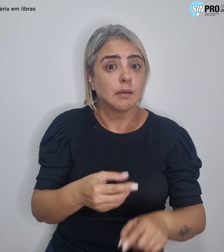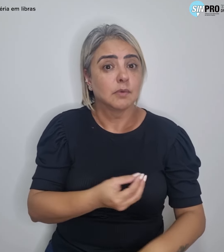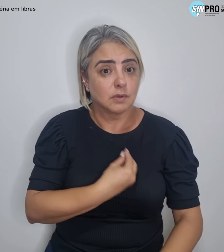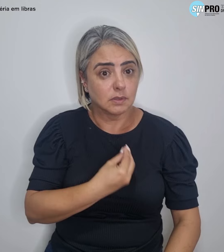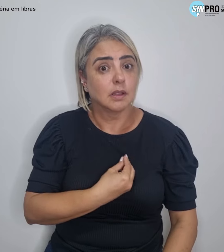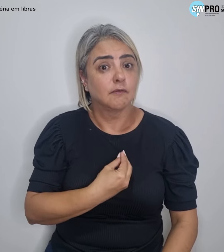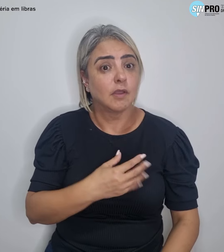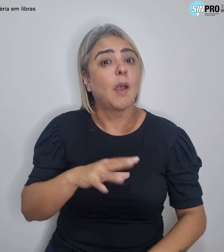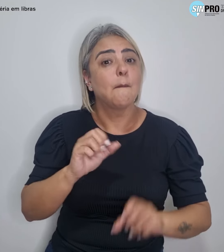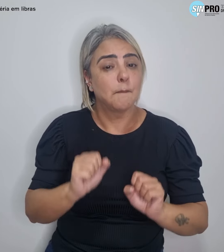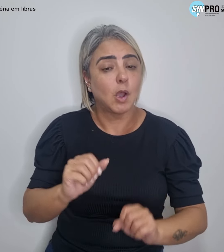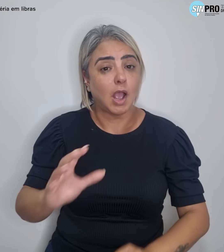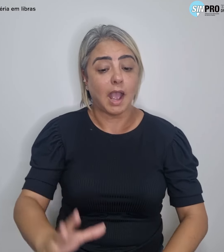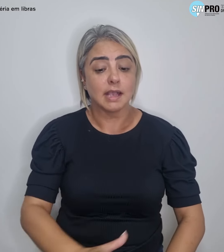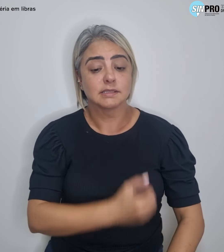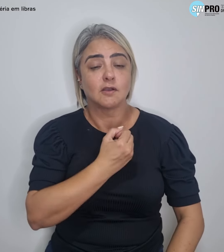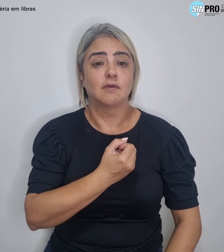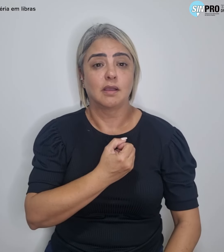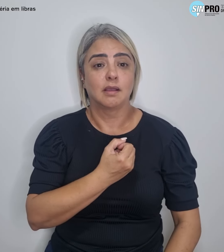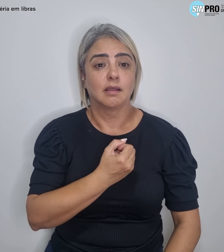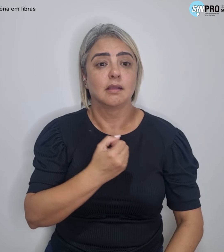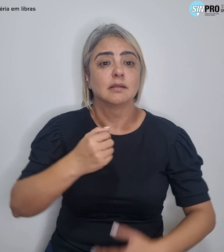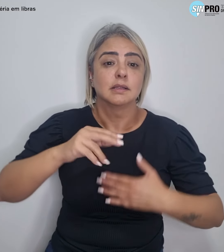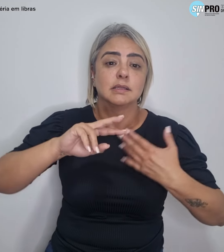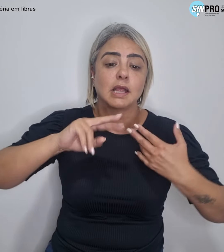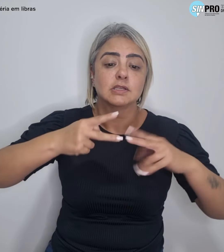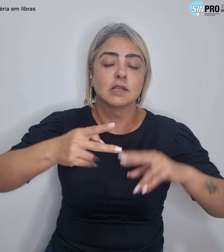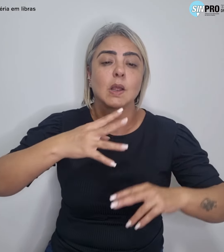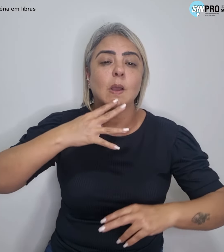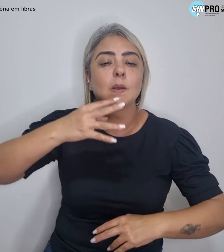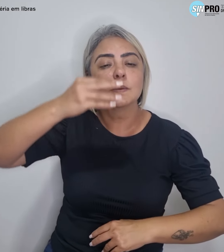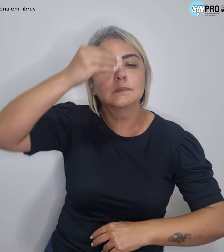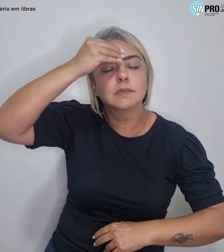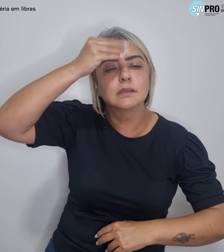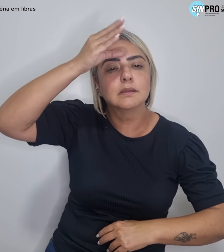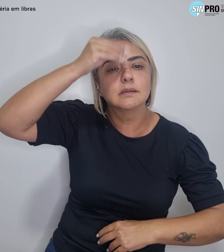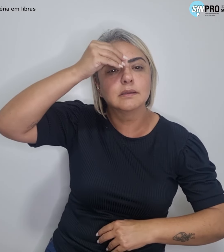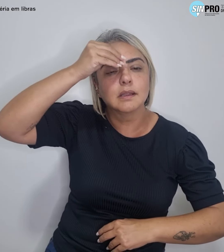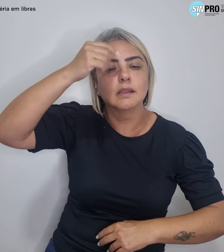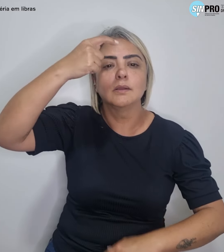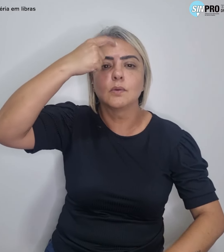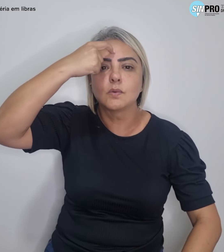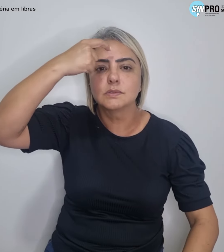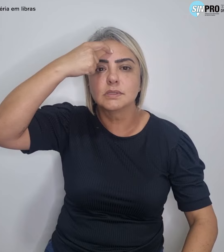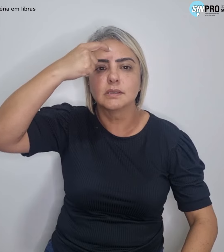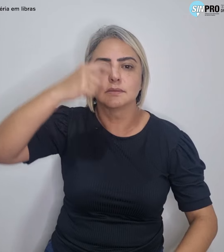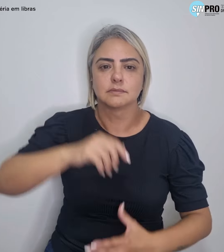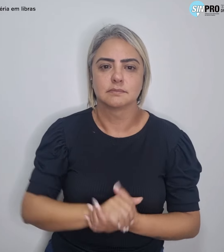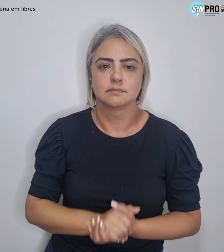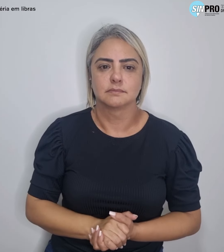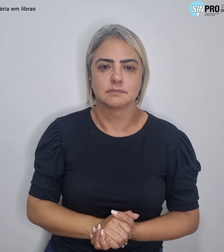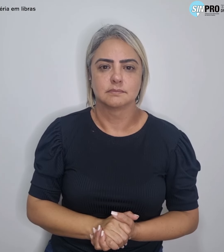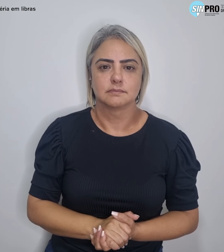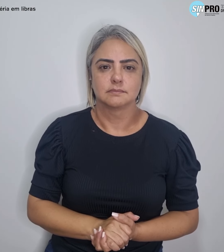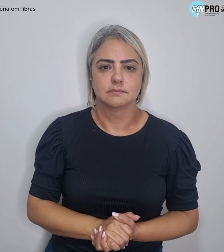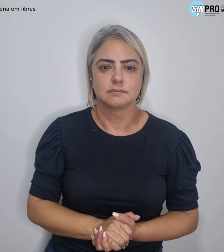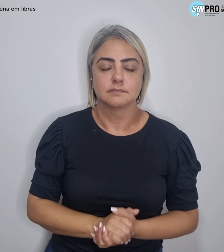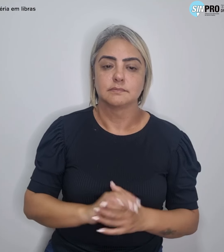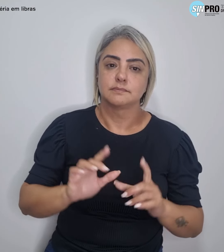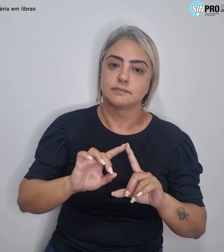ser salvas através da geração de conhecimento e de consciência. Mais que o